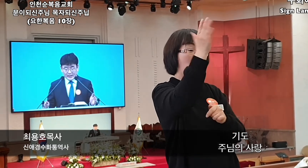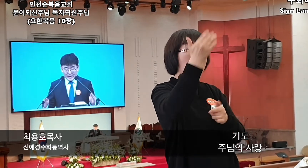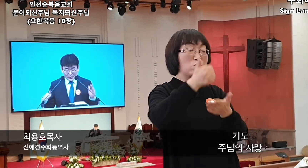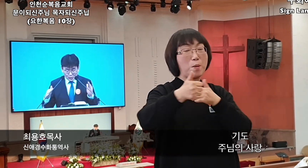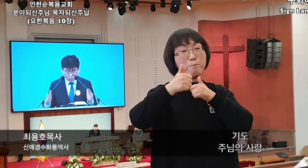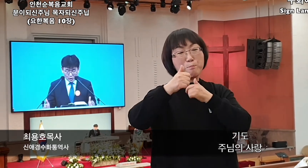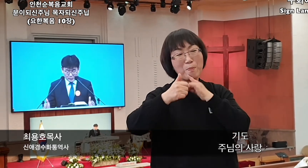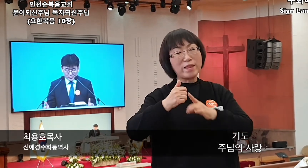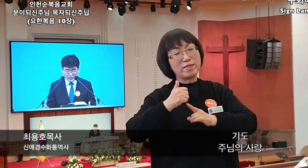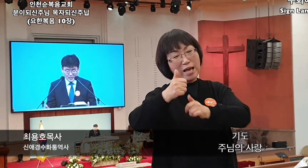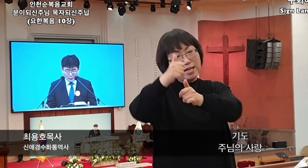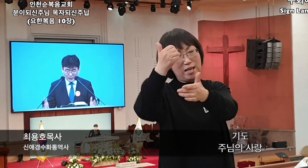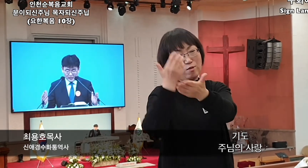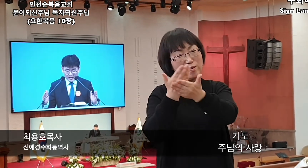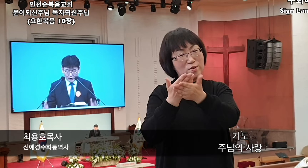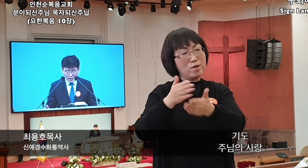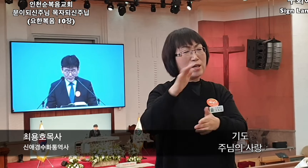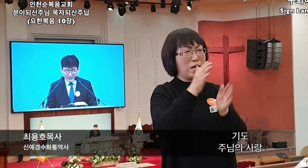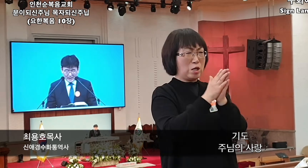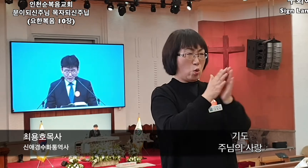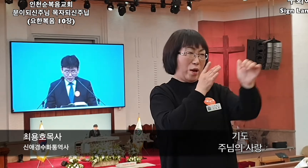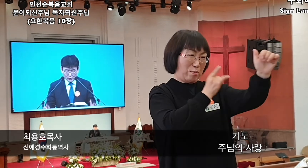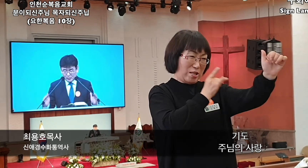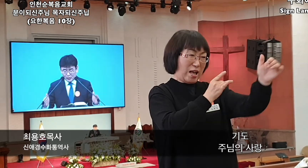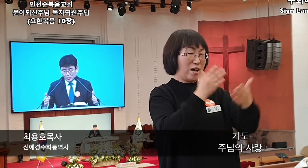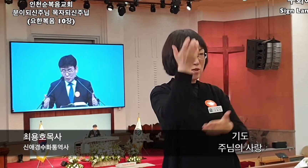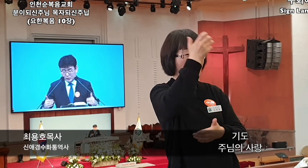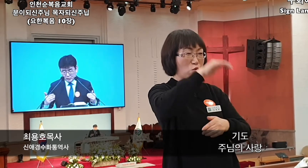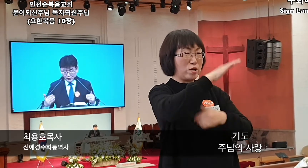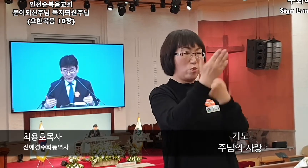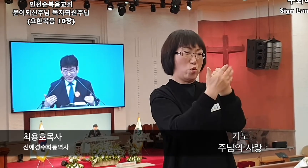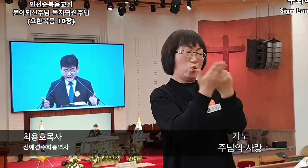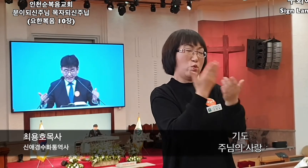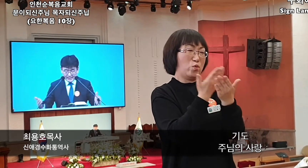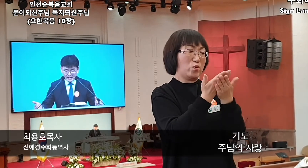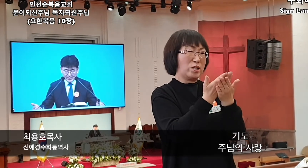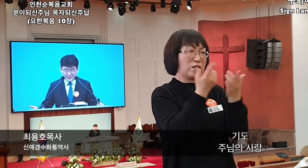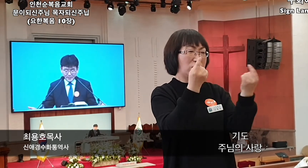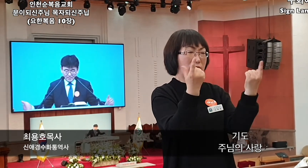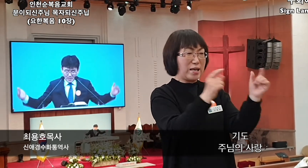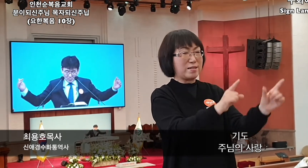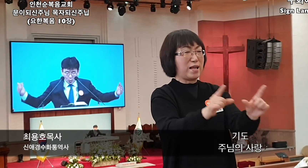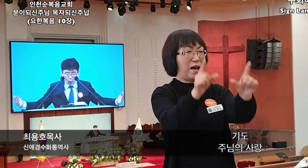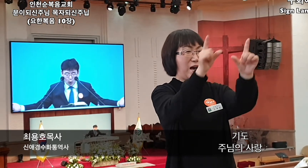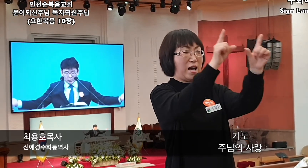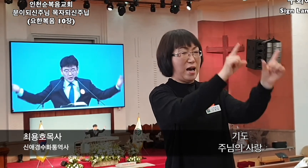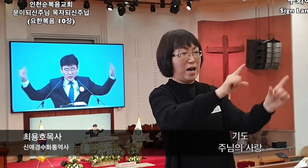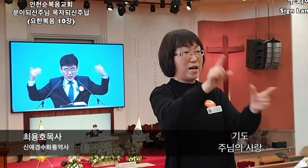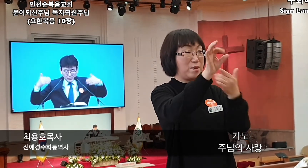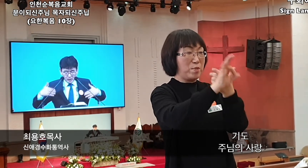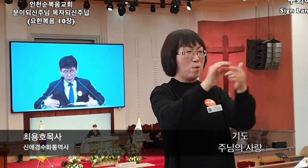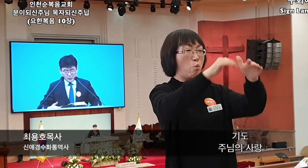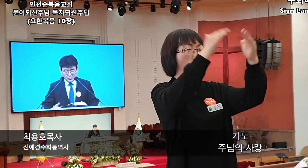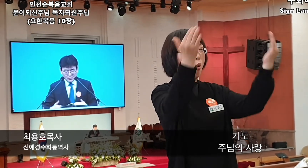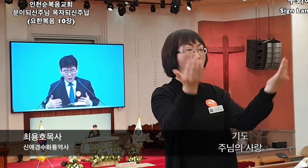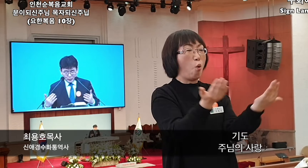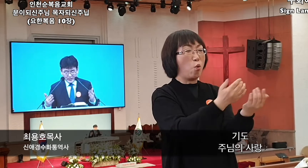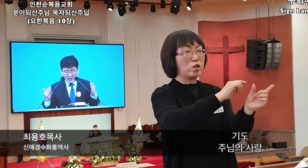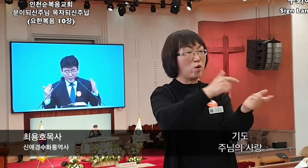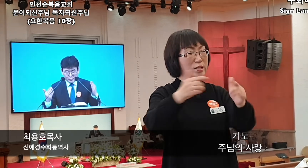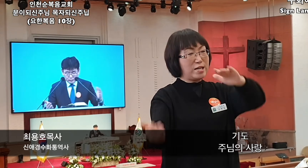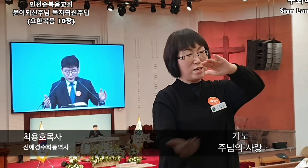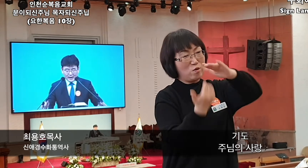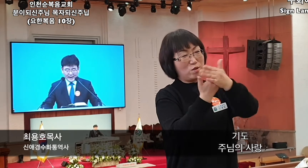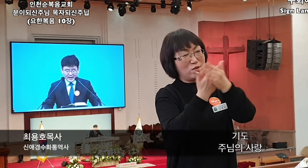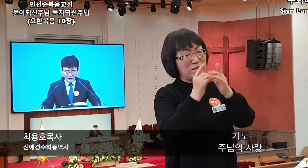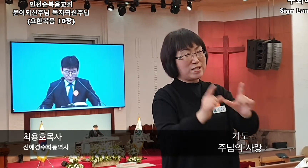주님만 따르게 하여 주시옵소서. 우리 그렇게 기도합시다. 성령님 우리를 도우셔서 우리가 그리 살기 시작하면 모든 것들을 채우시고 우리의